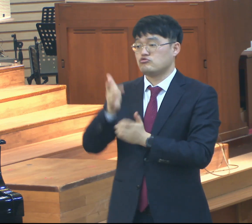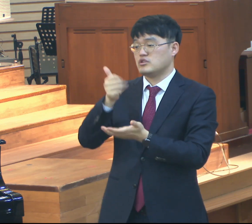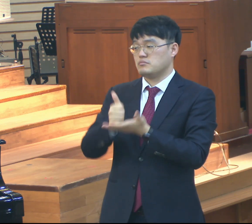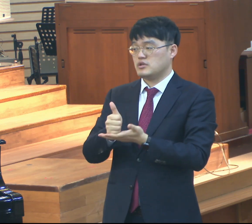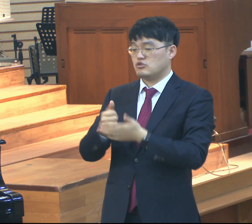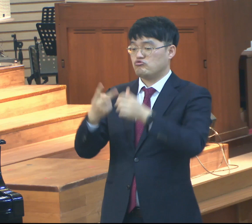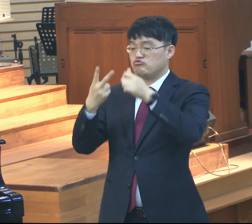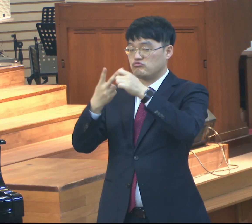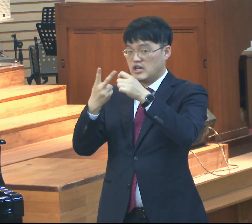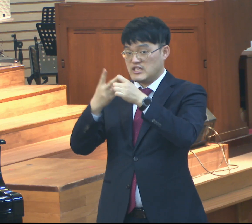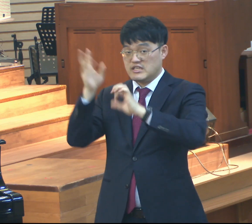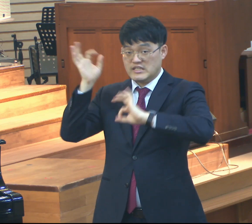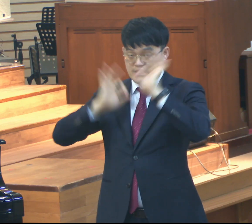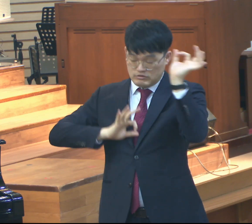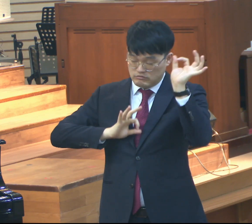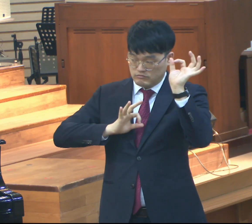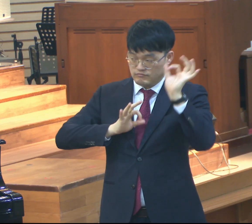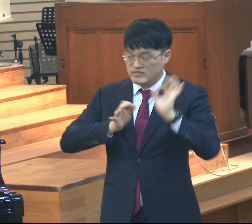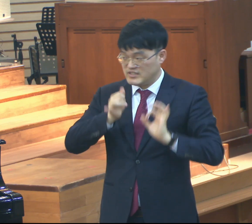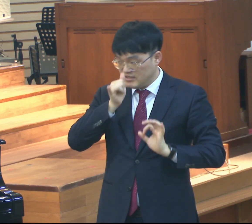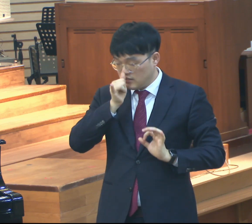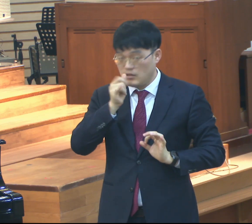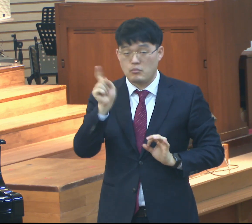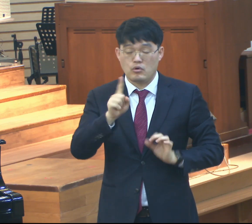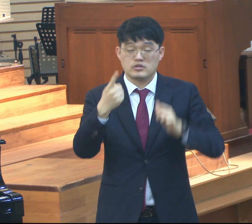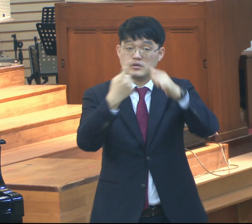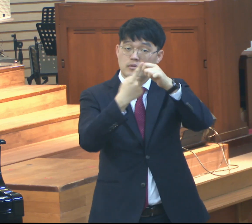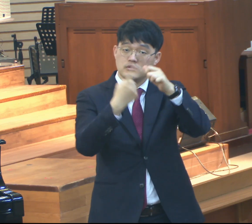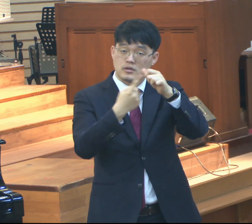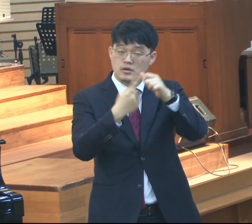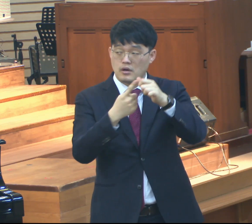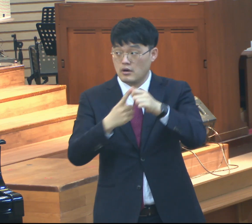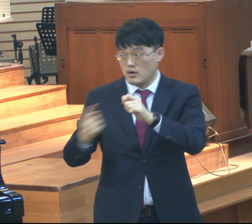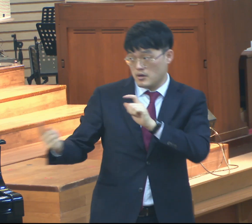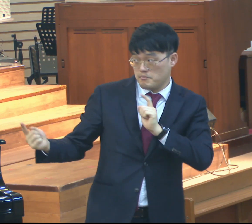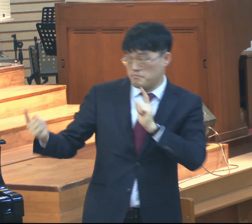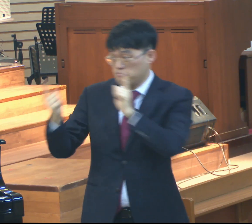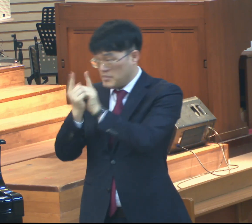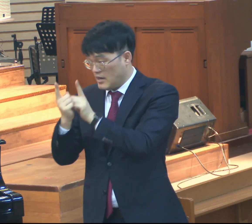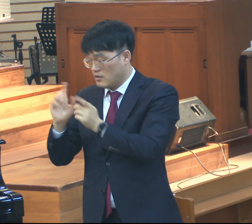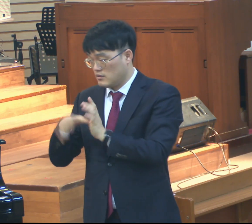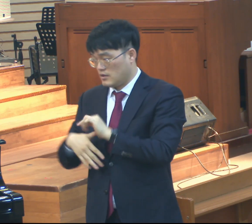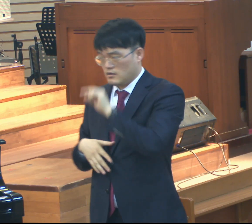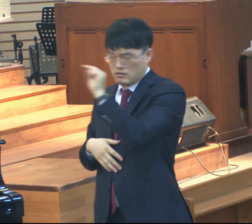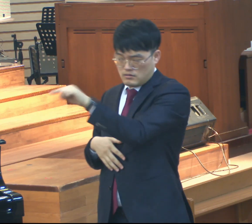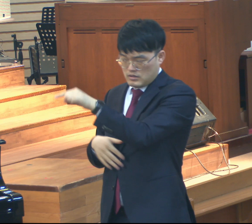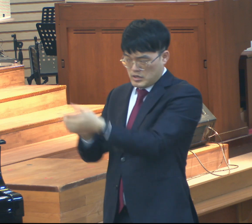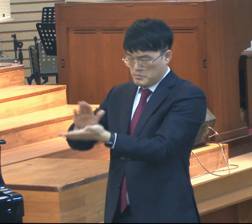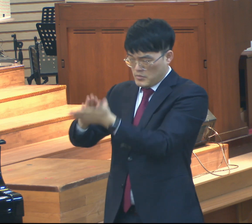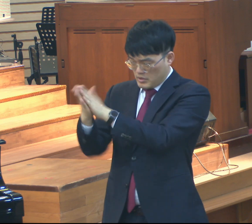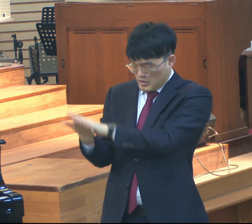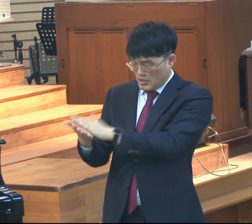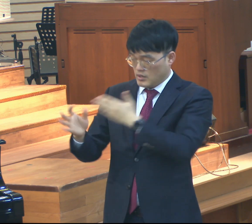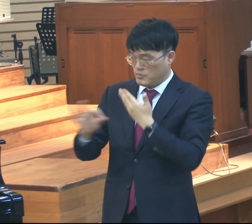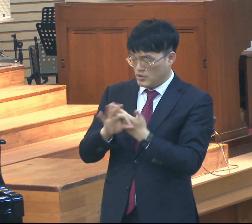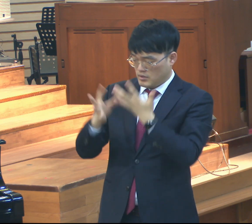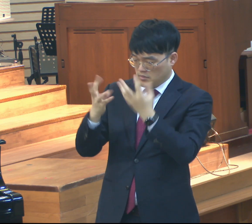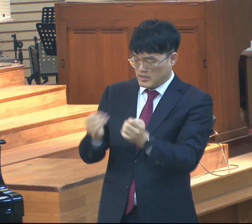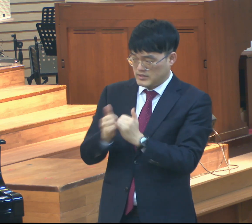하나는 만나기 어려웠던 성전의 실세, 안나스가 변화되었을 때 얼마나 많은 사람들이 예수님을 믿을